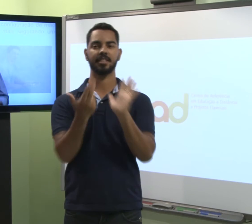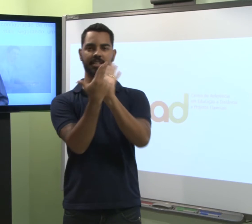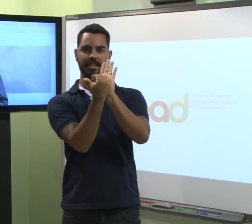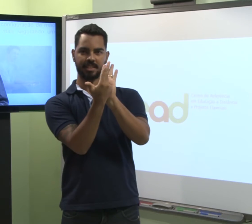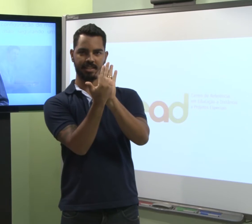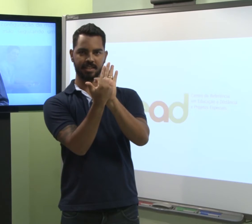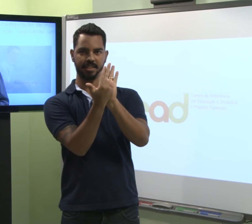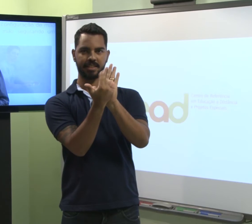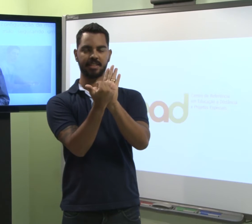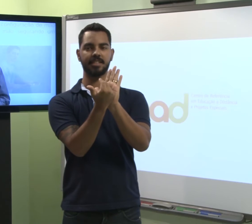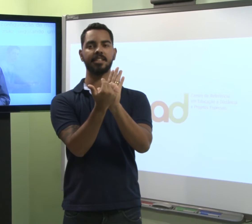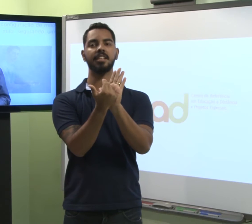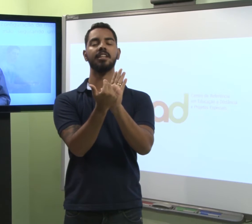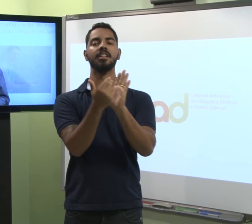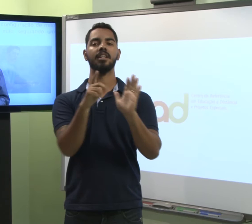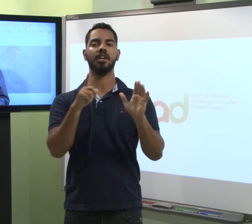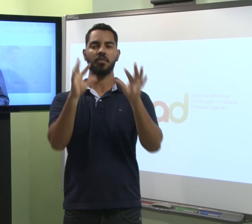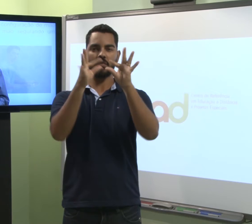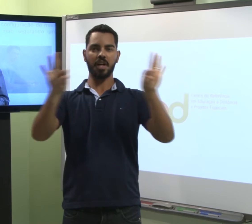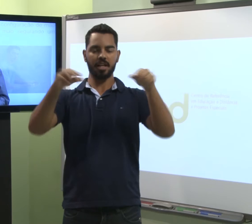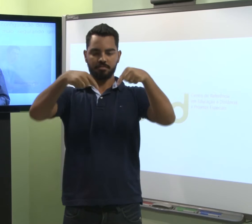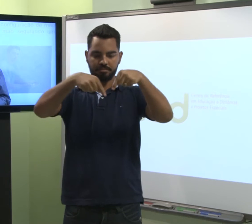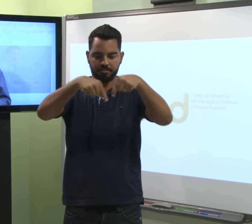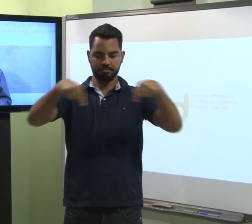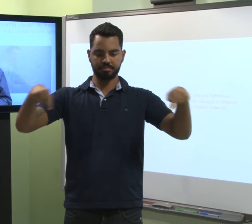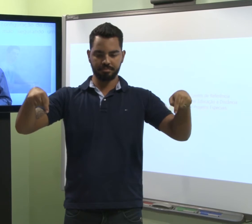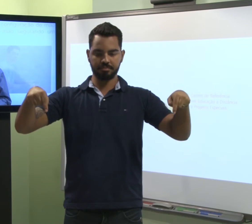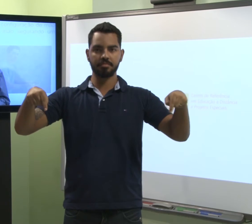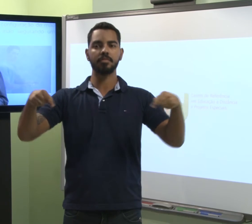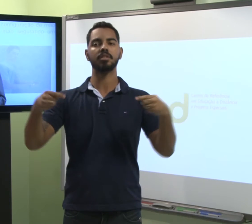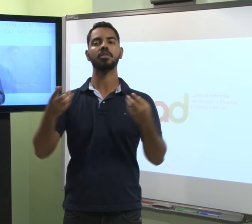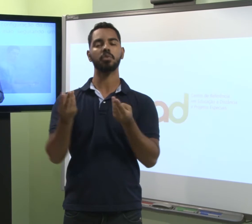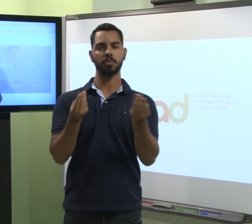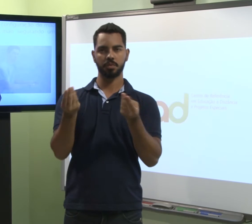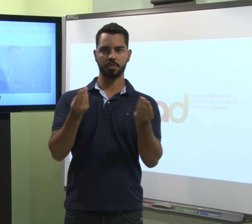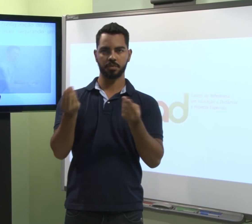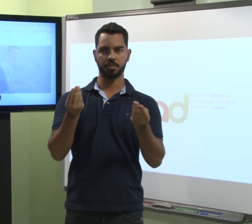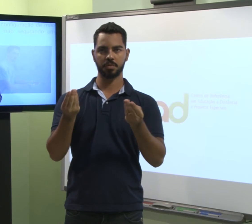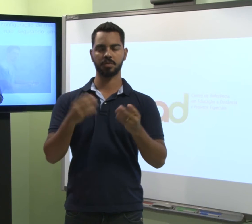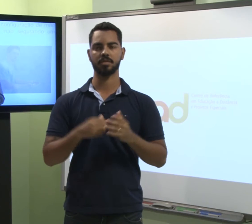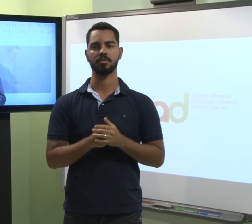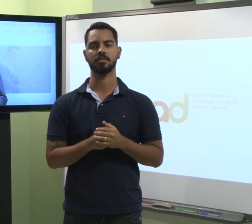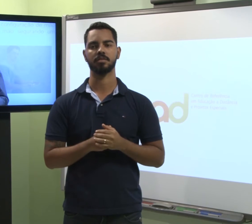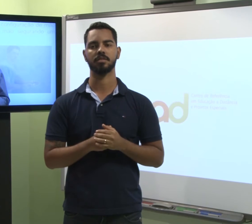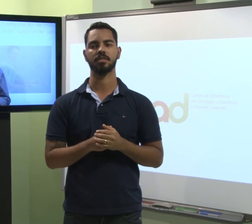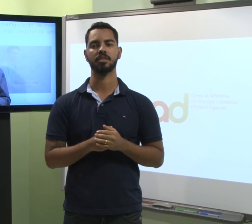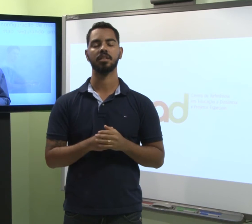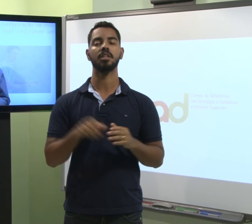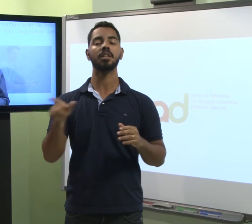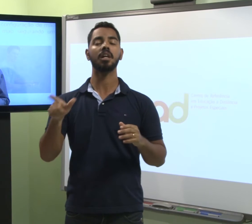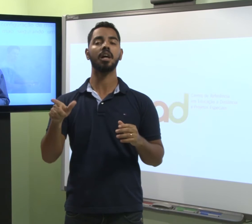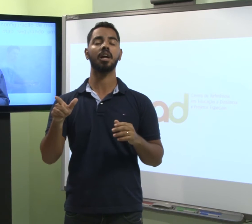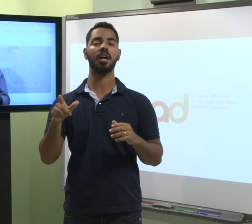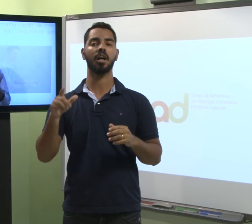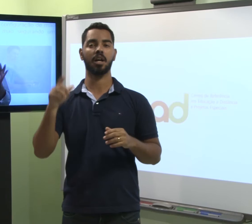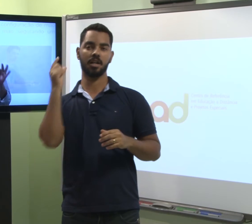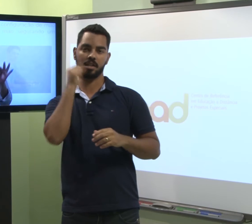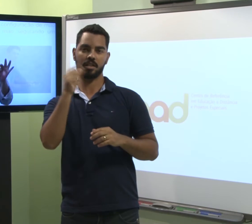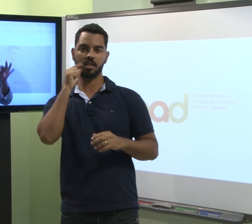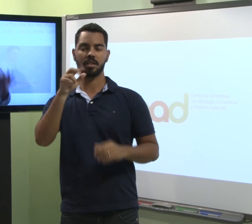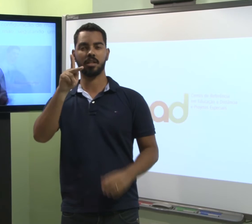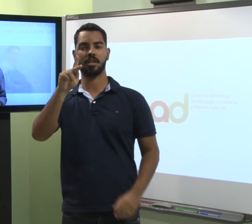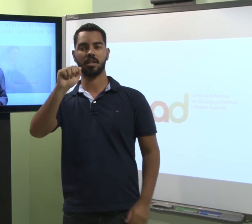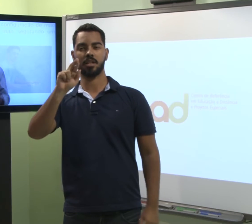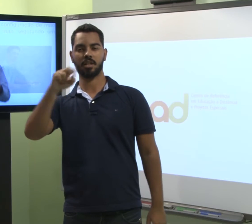no forno. E ainda de acordo com os estudos de Quadros e Carnop, esses predicados de movimento representam as